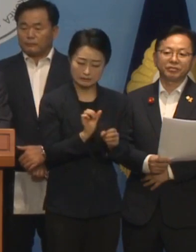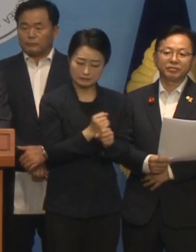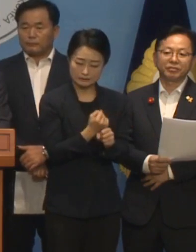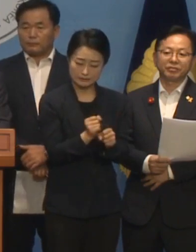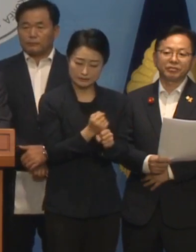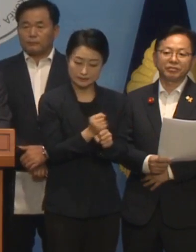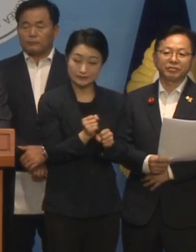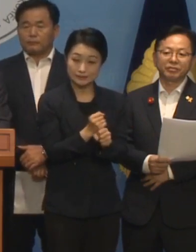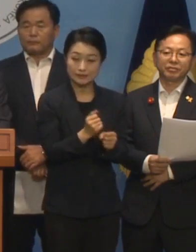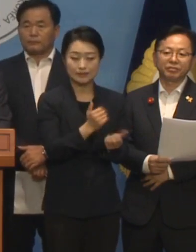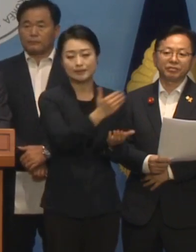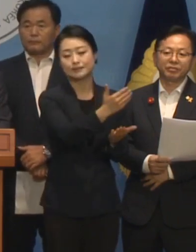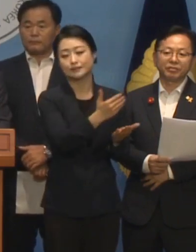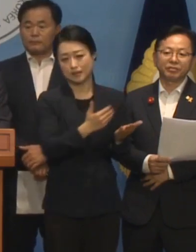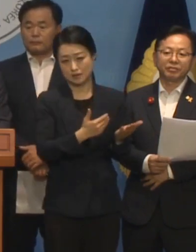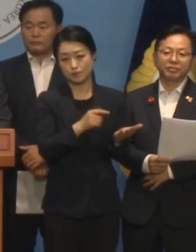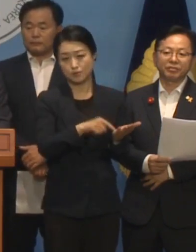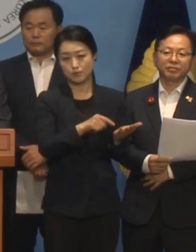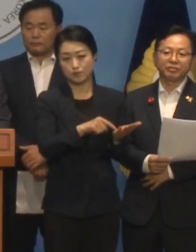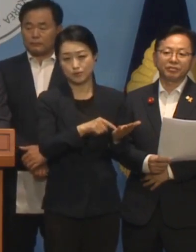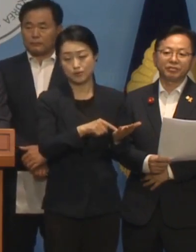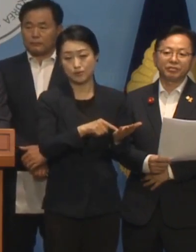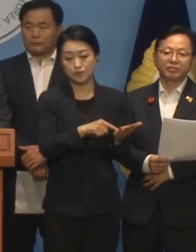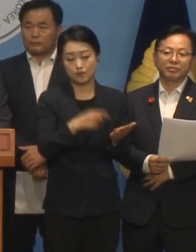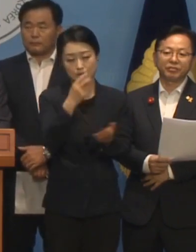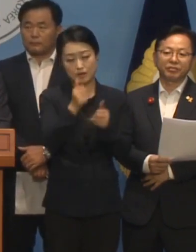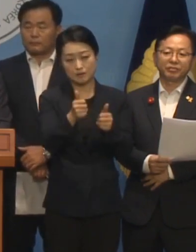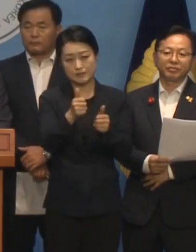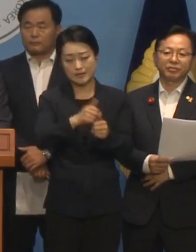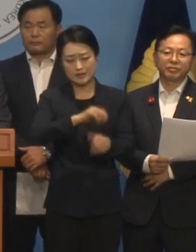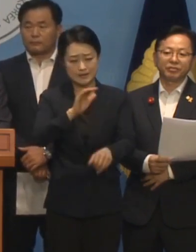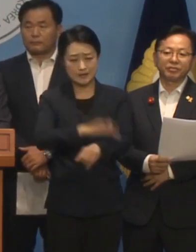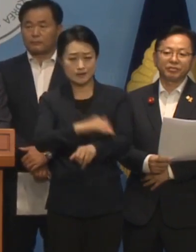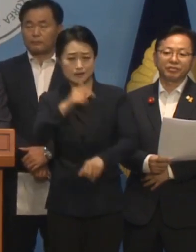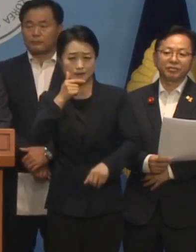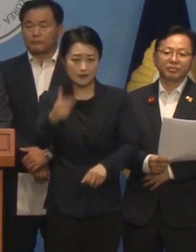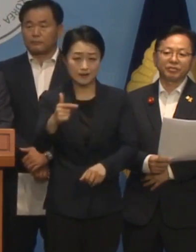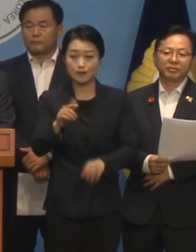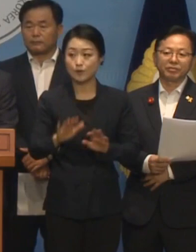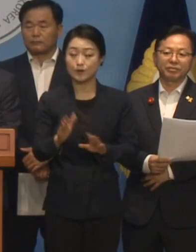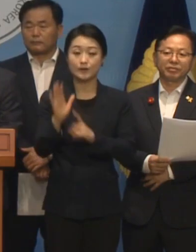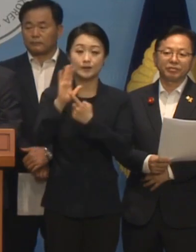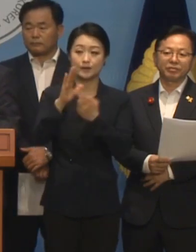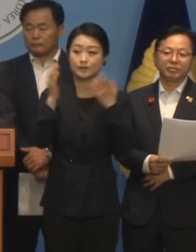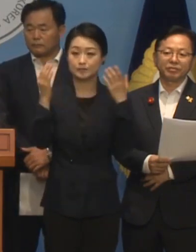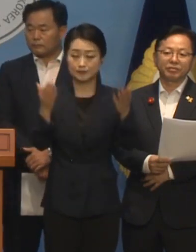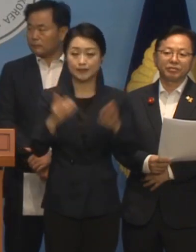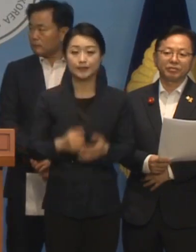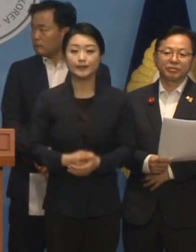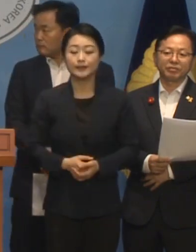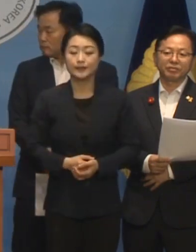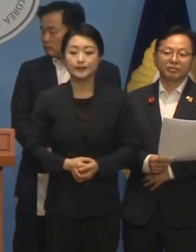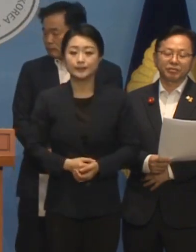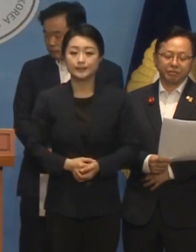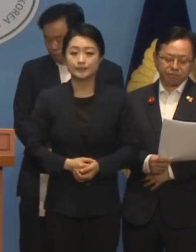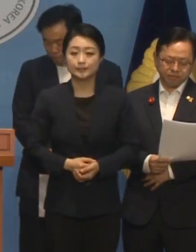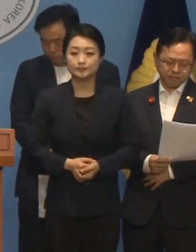모의를 했는지 엄중히 묻고 규탄하고자 이 자리에 섰습니다.